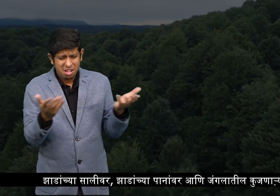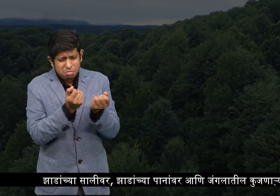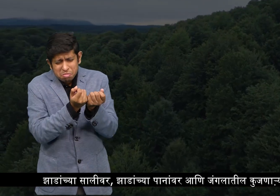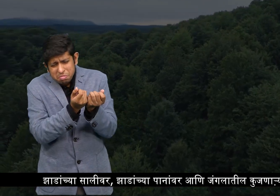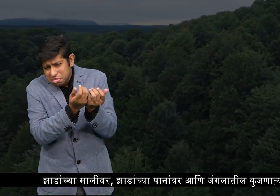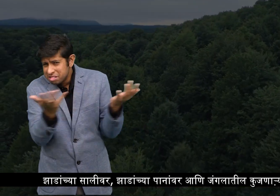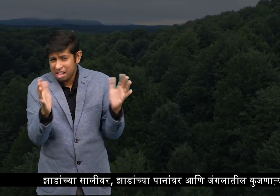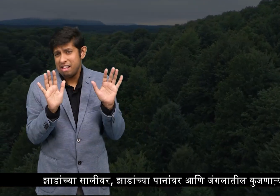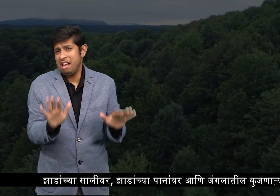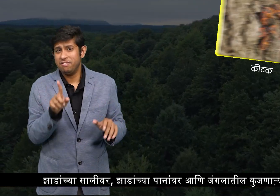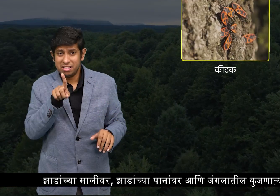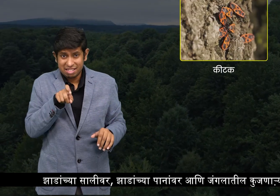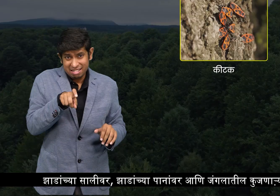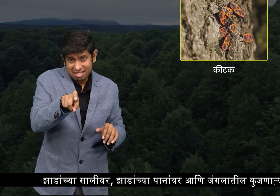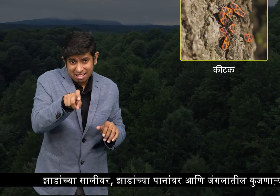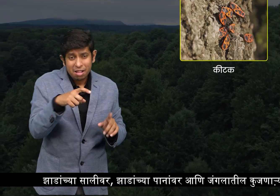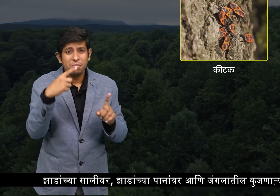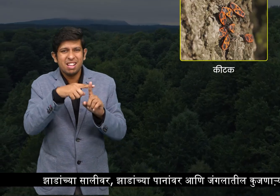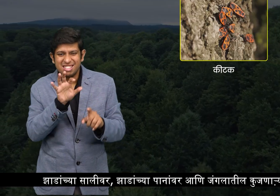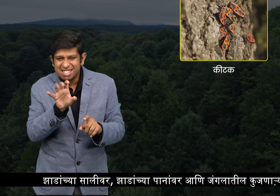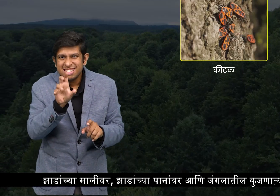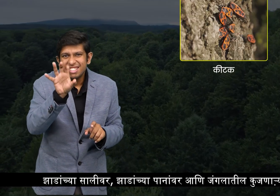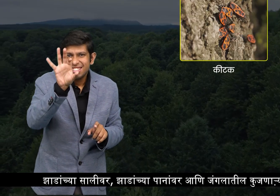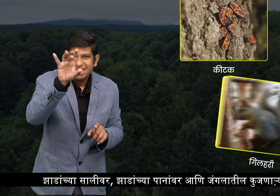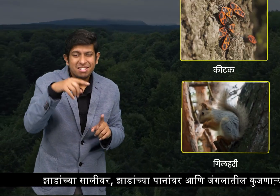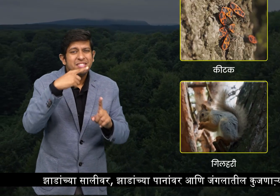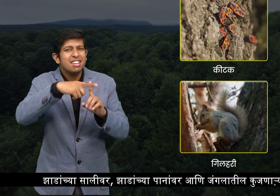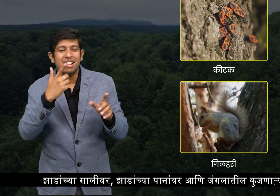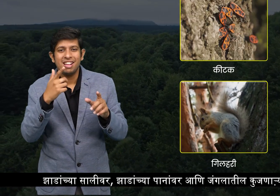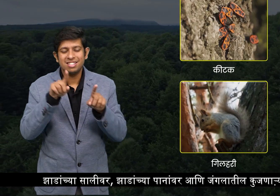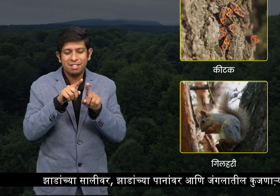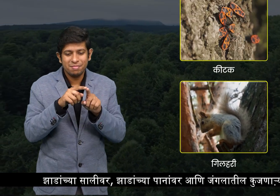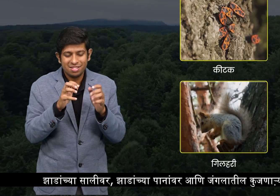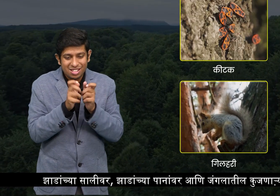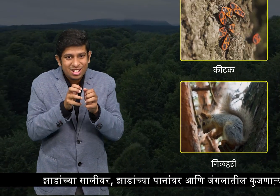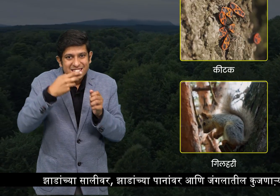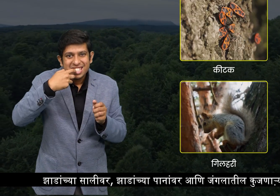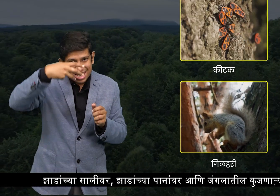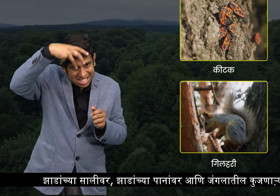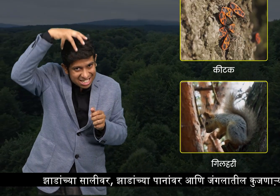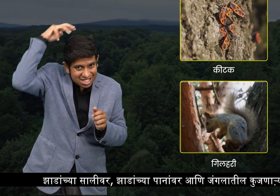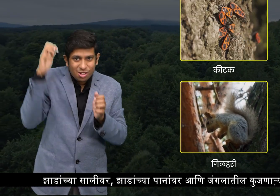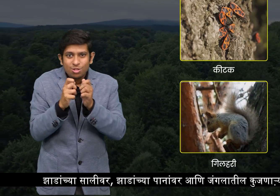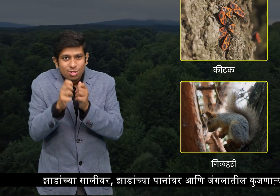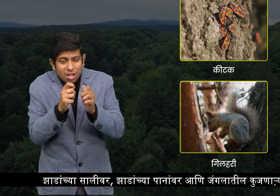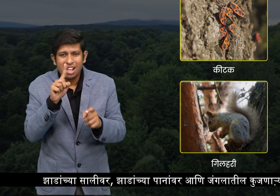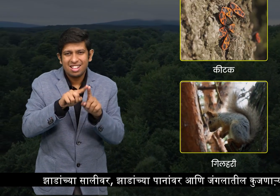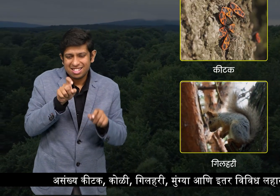झाडांच्या सालीवर, झाडांच्या पानांवर आणि जंगलातील कुजणाऱ्या पानांवर आपल्याला